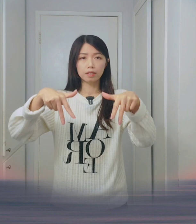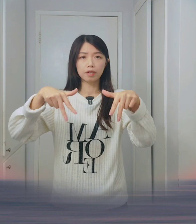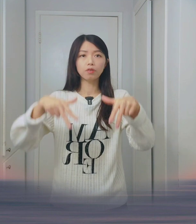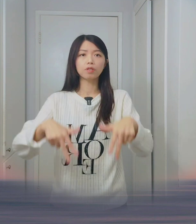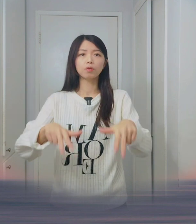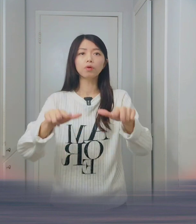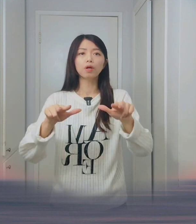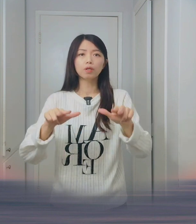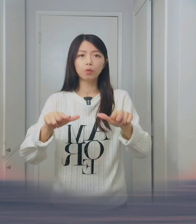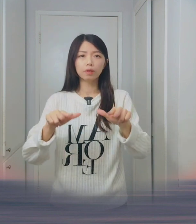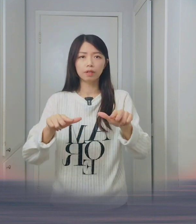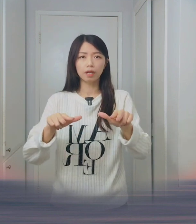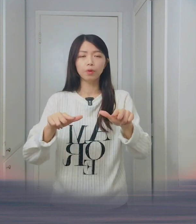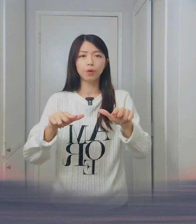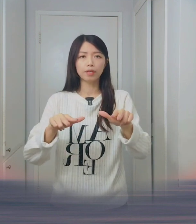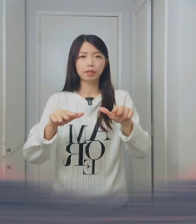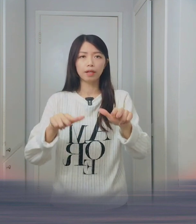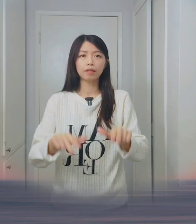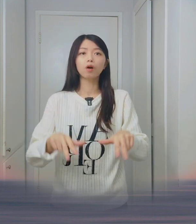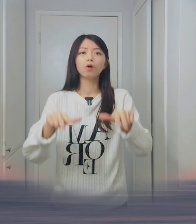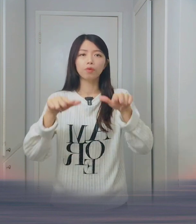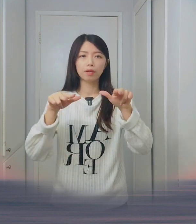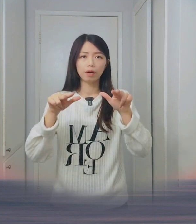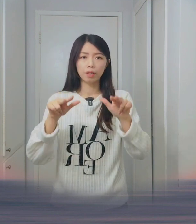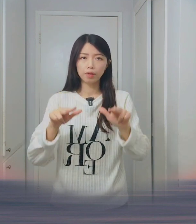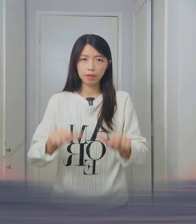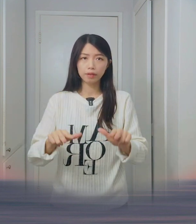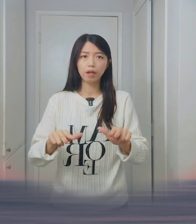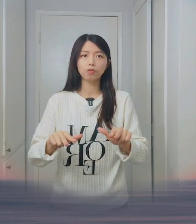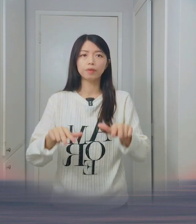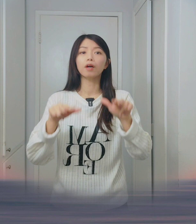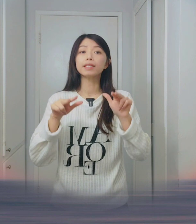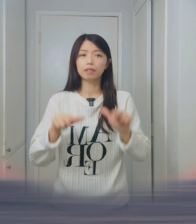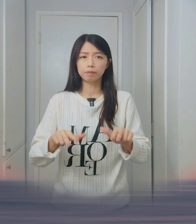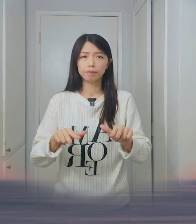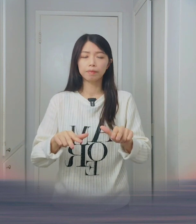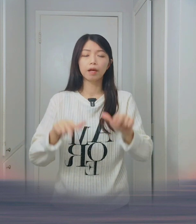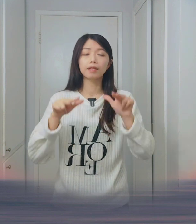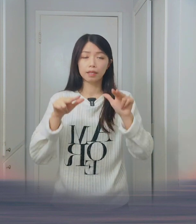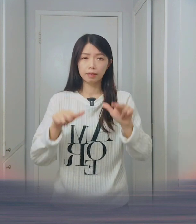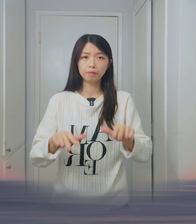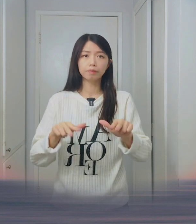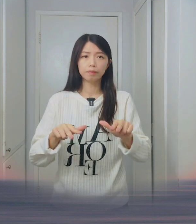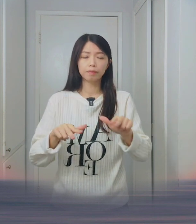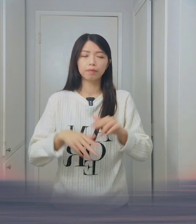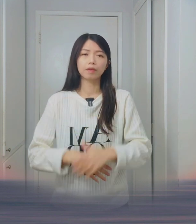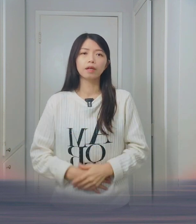다 지읒을 해주시고 손등이 위로한 이 상태에서 위에서 아래로 살짝 내려주시면 돼요.